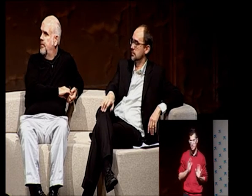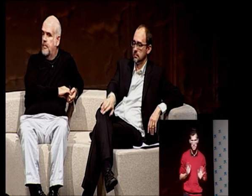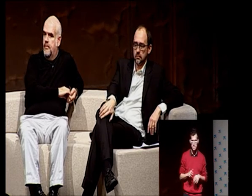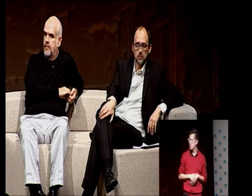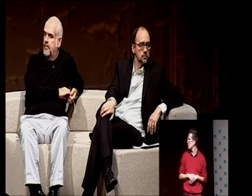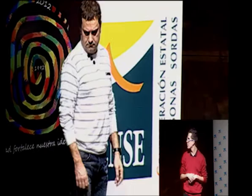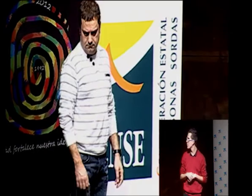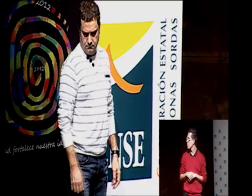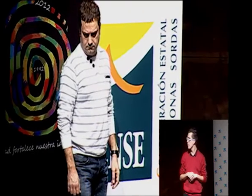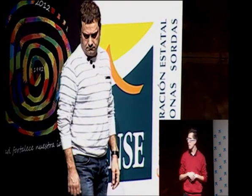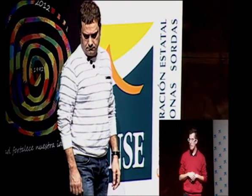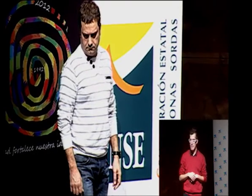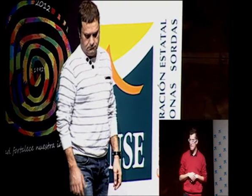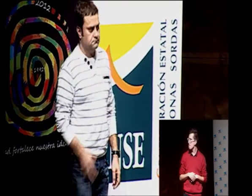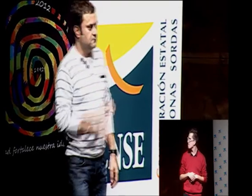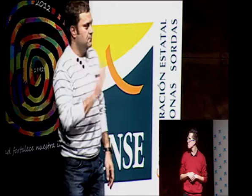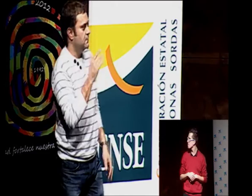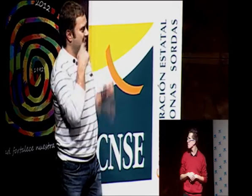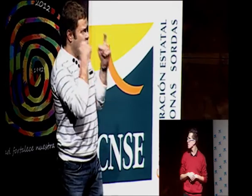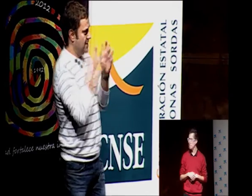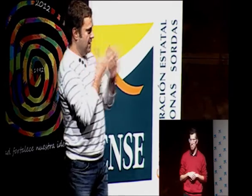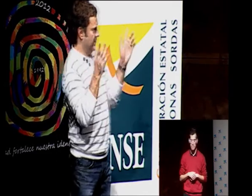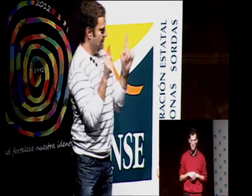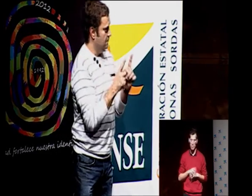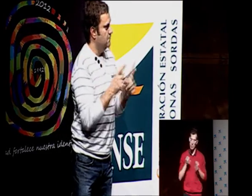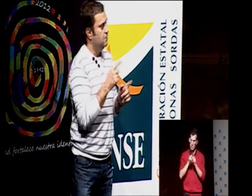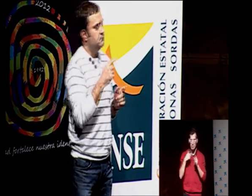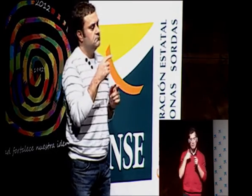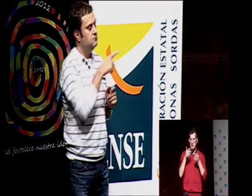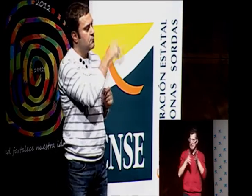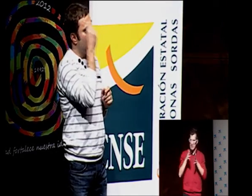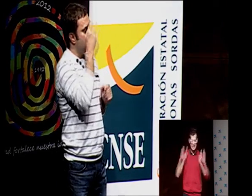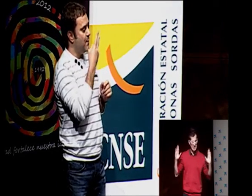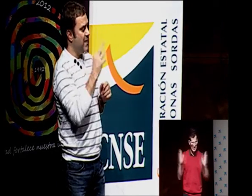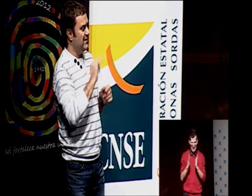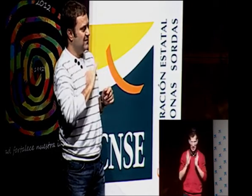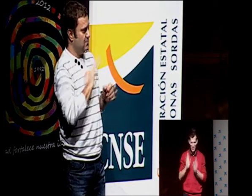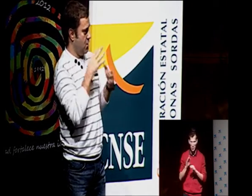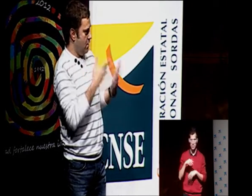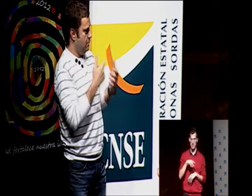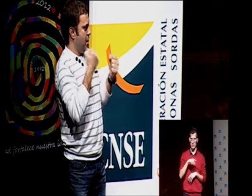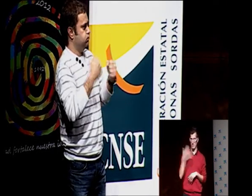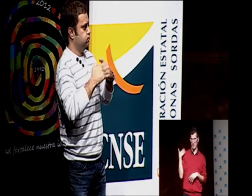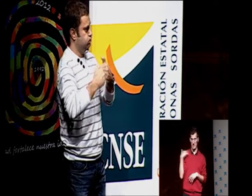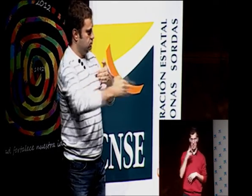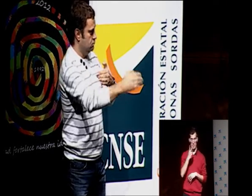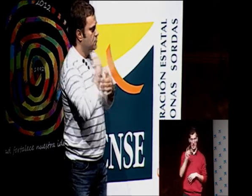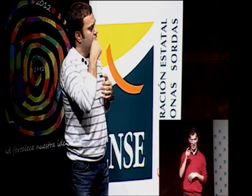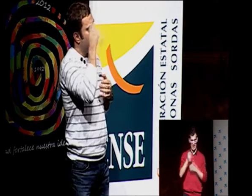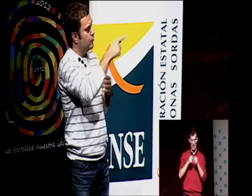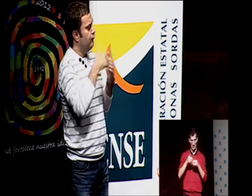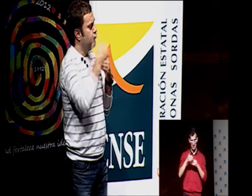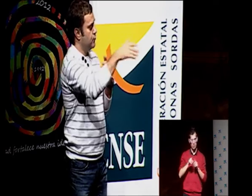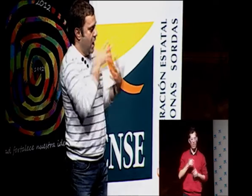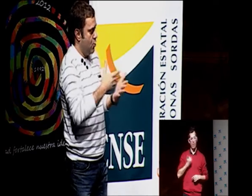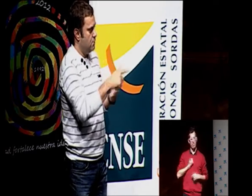es una mala praxis voy a ser breve han pasado 20 años